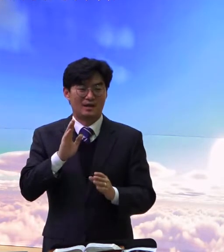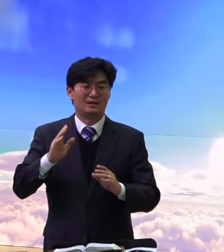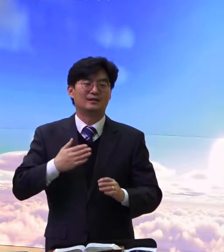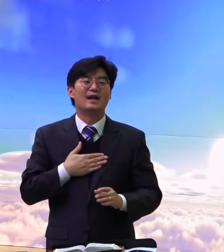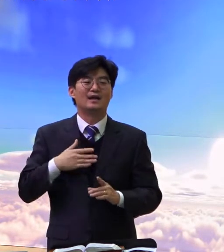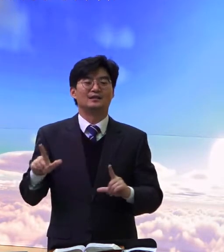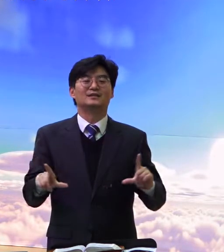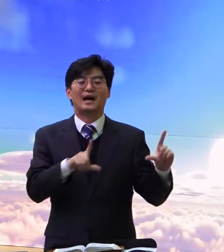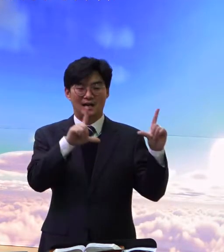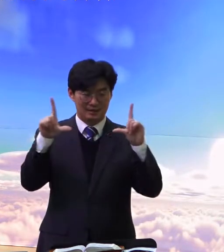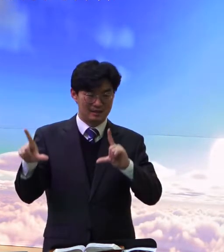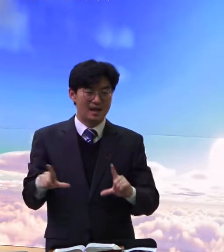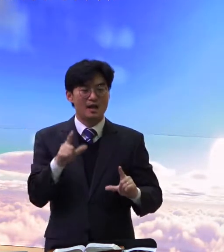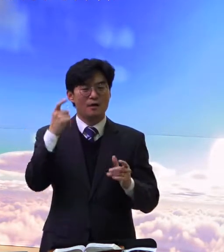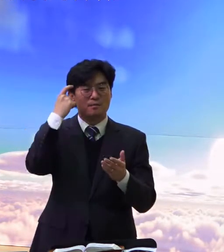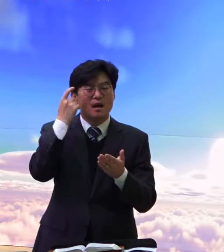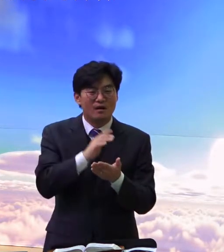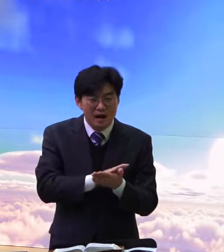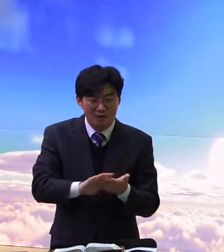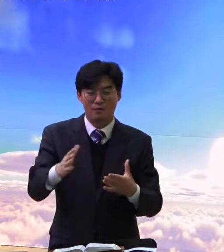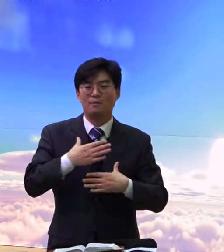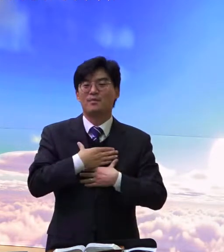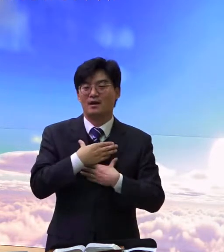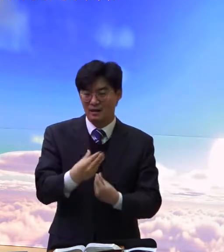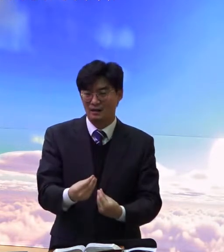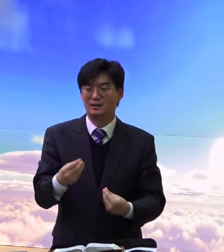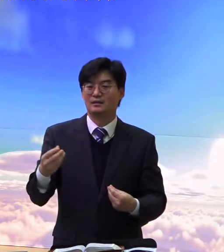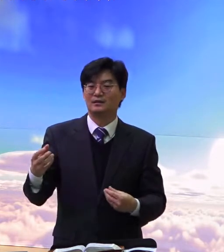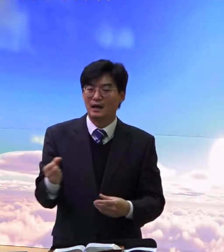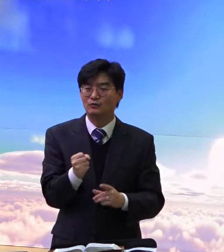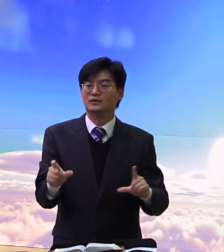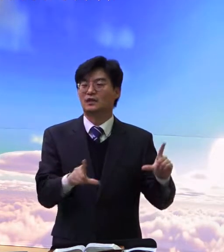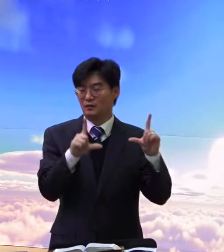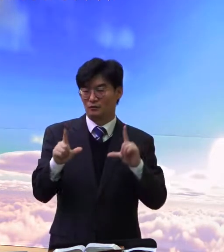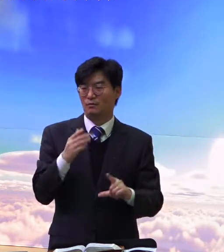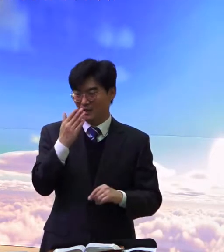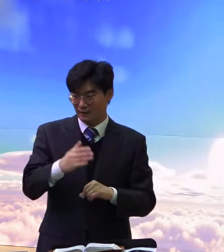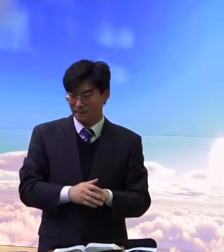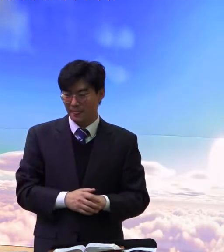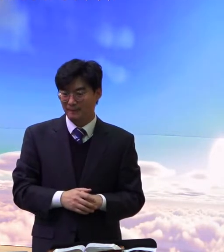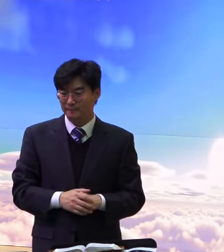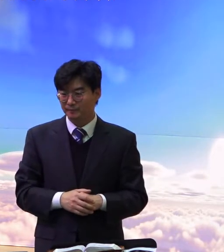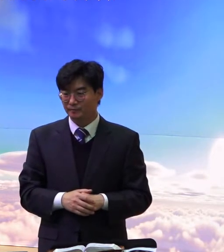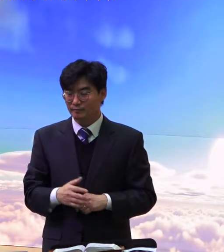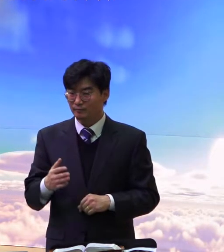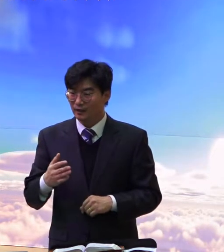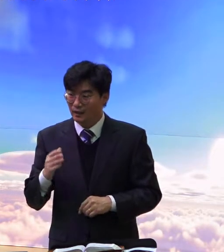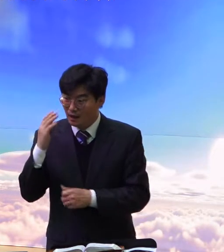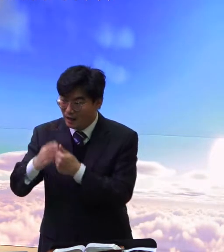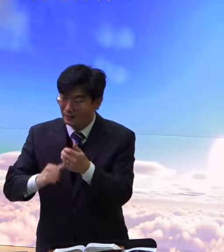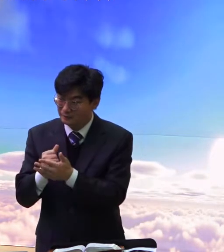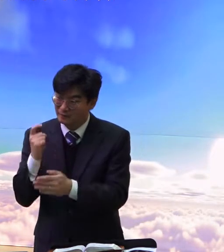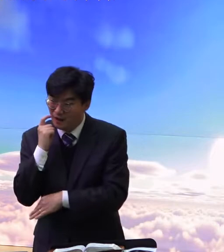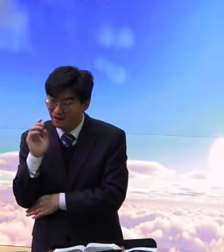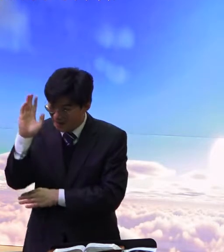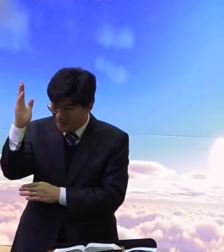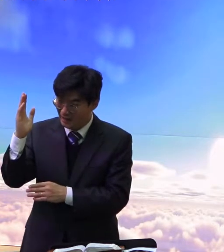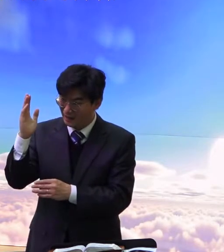찬양했는데, 하늘의 영광, 하나님께 영광인데 영광을 하나님께 돌리려 하지 않고 스스로 차지하려고